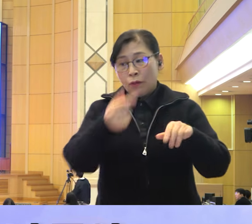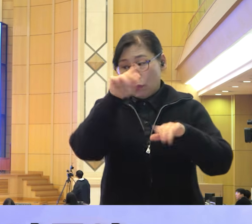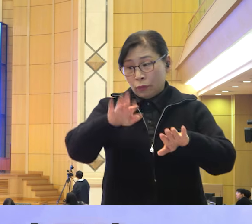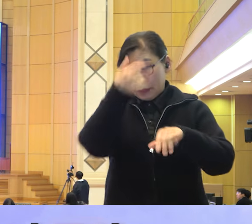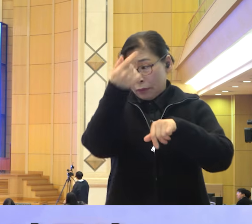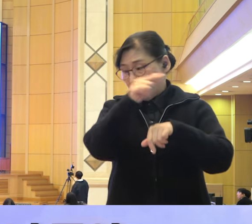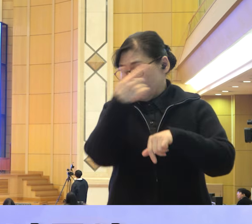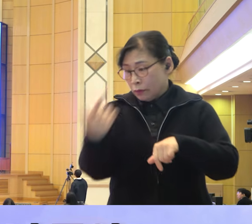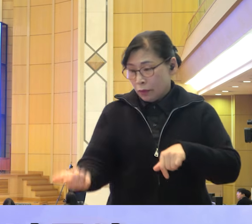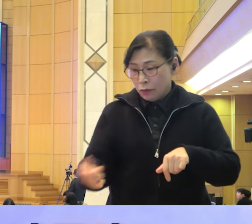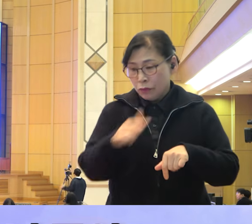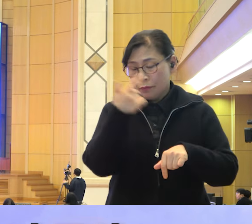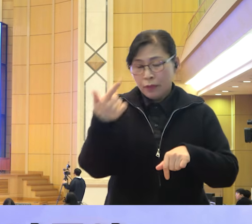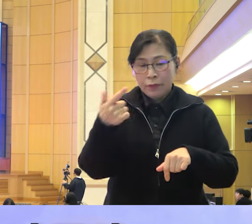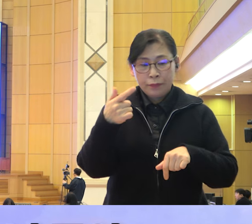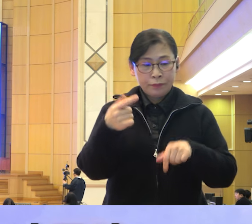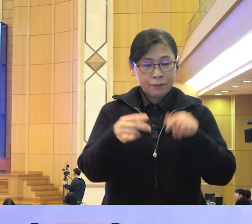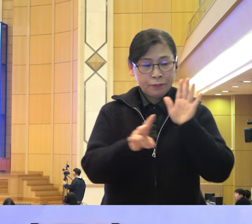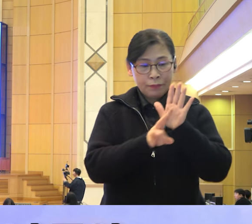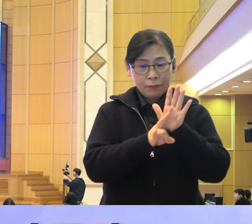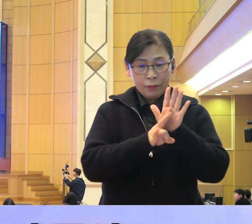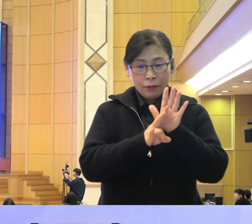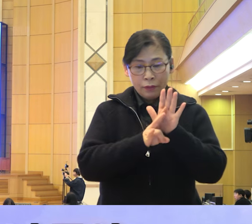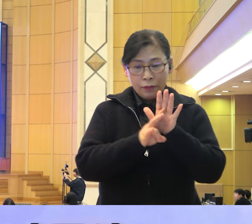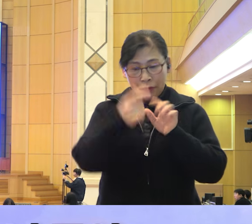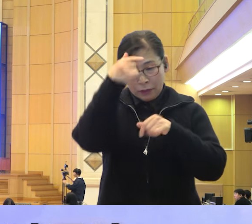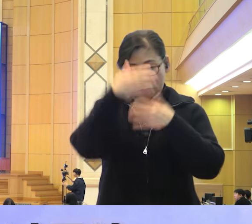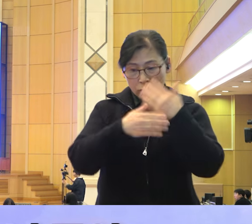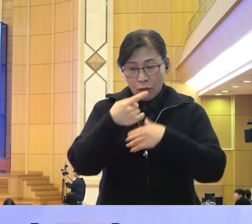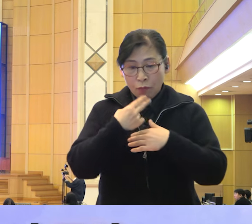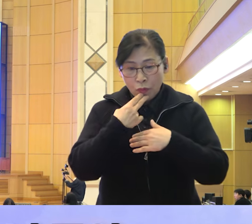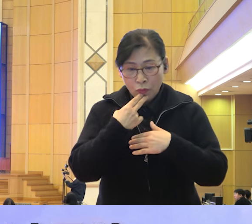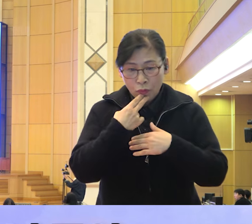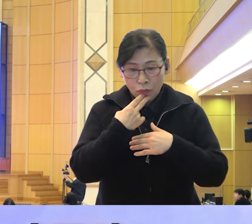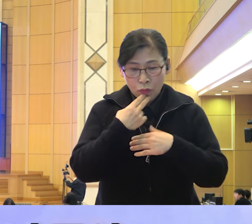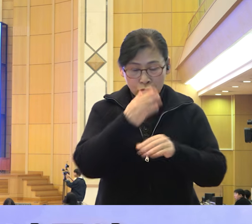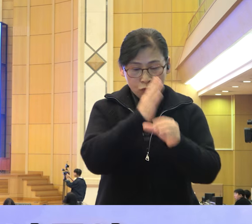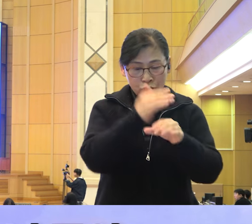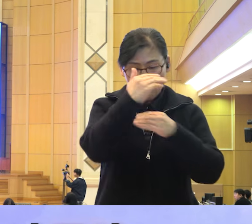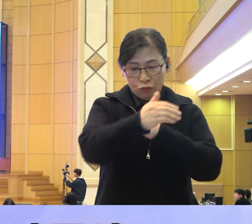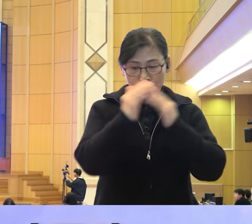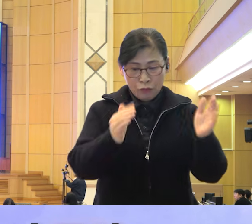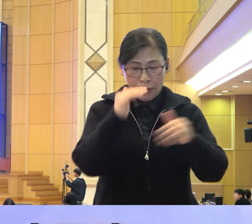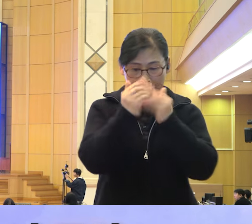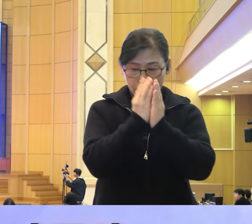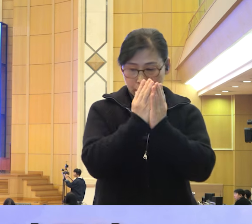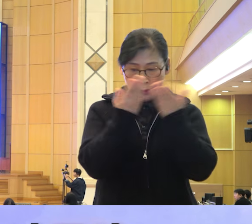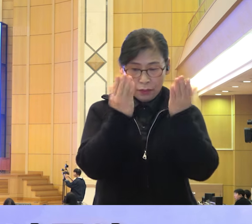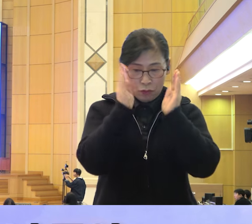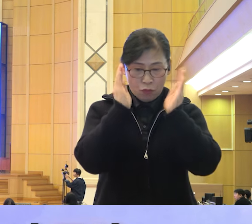후에는 계시록 영상 예배는 없고요. 중급 성경 교육,